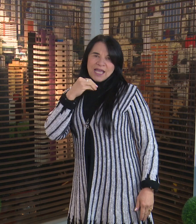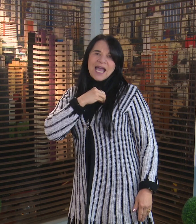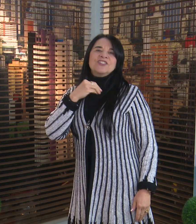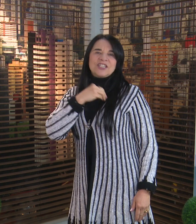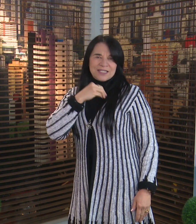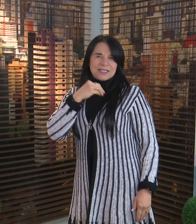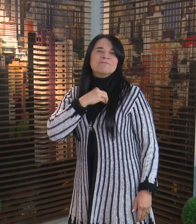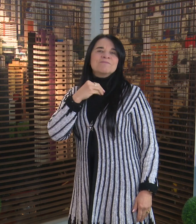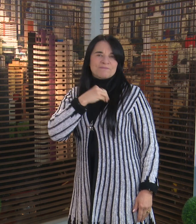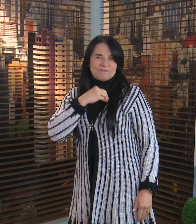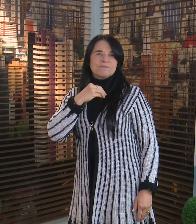iniquidades